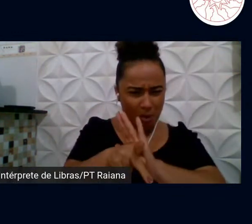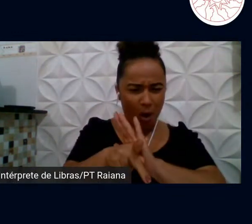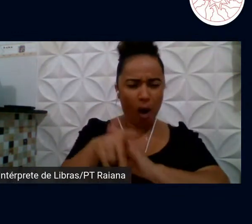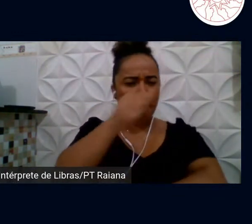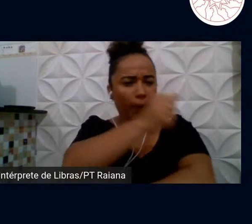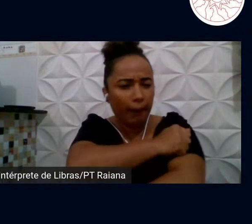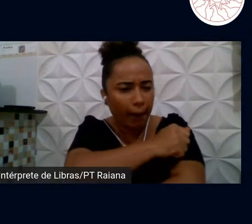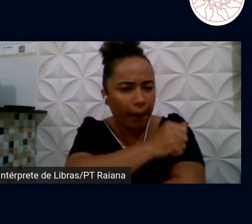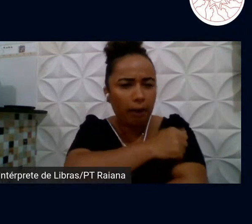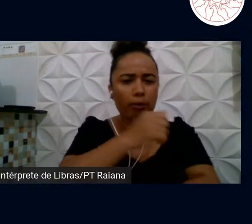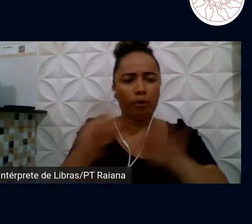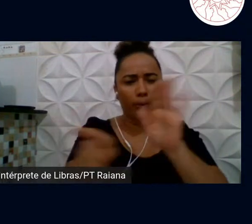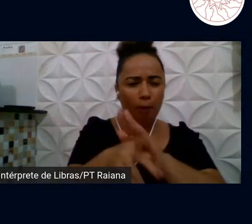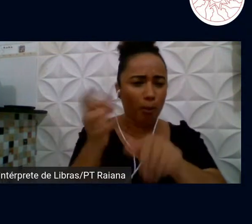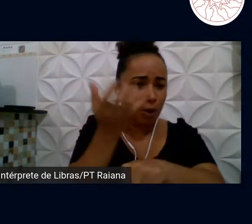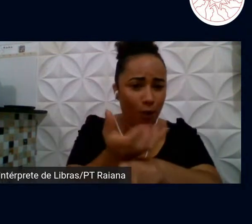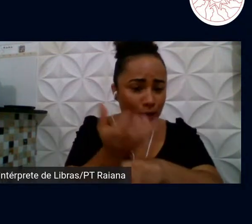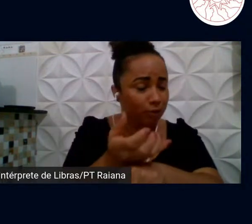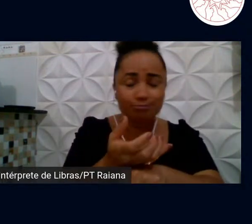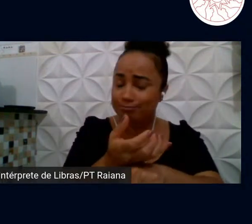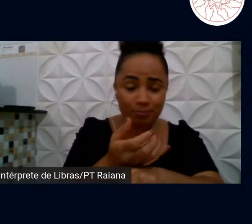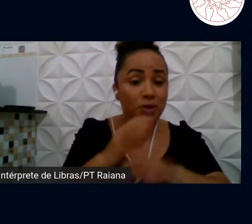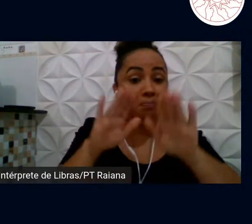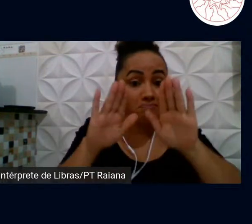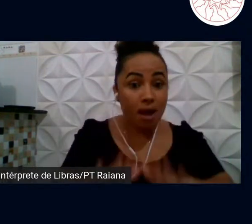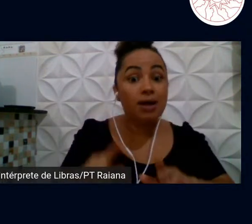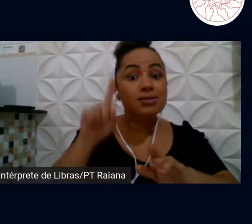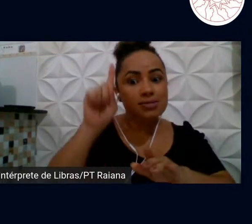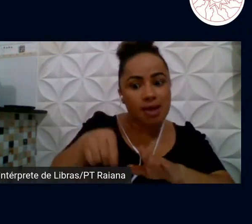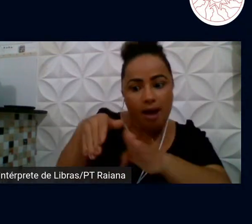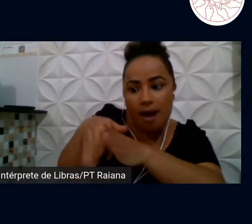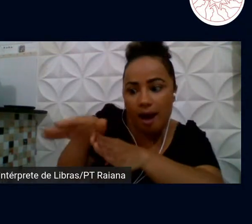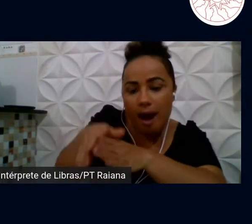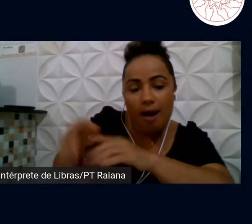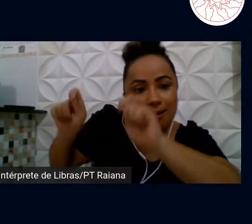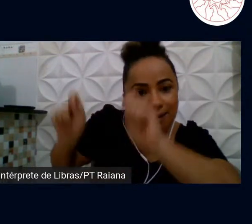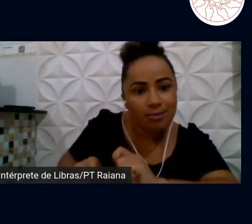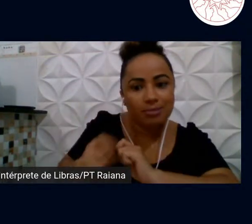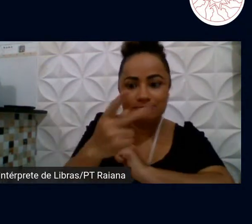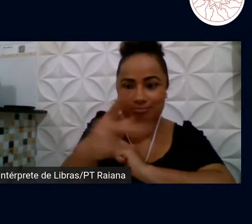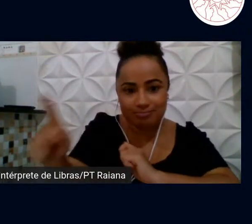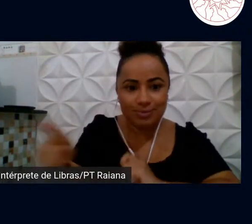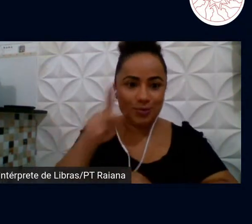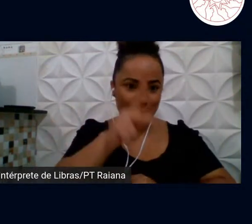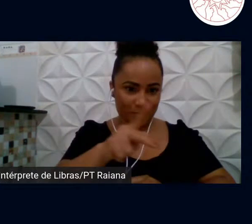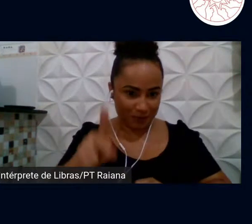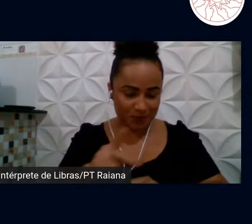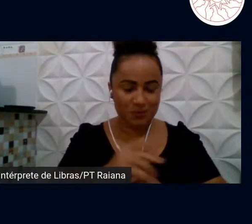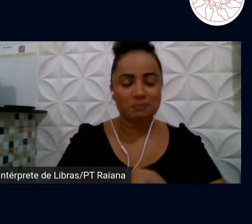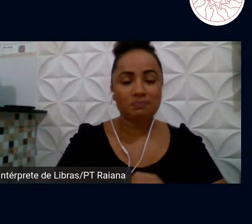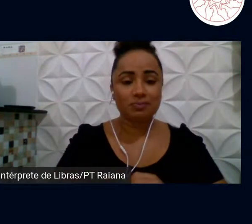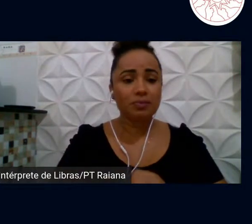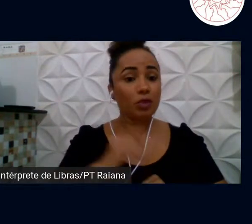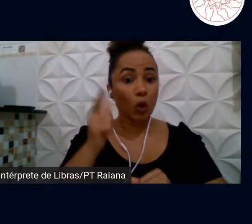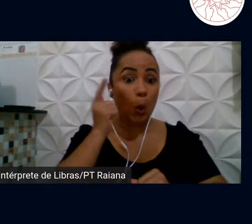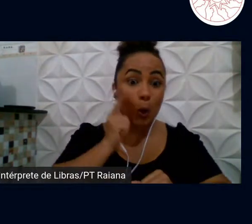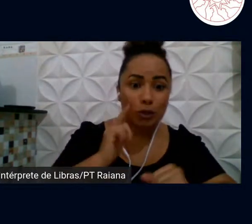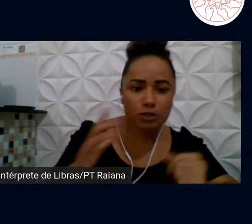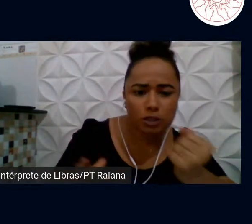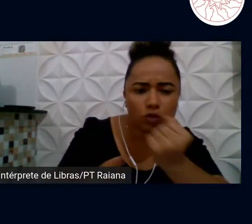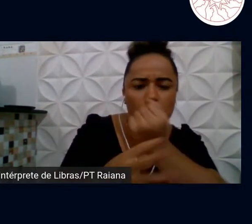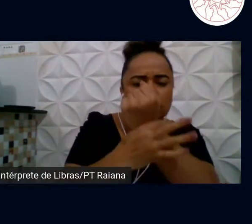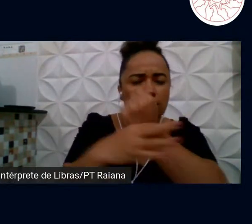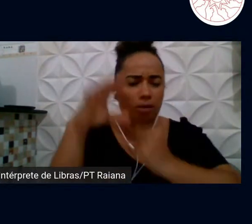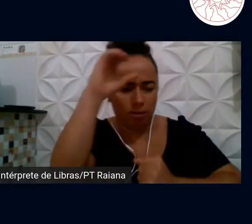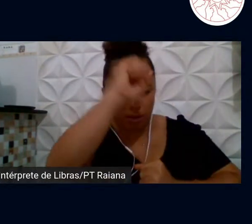alunos, para o conteúdo, mas também uma capacitação para os professores. Eh, para assegurar esses direitos de